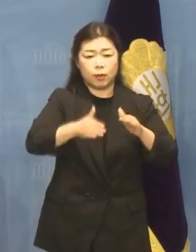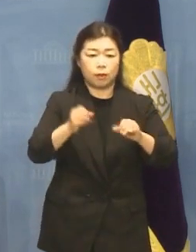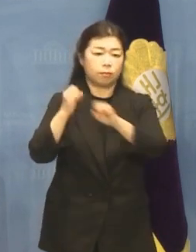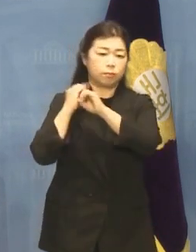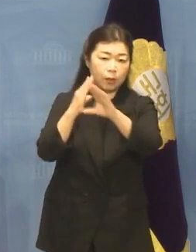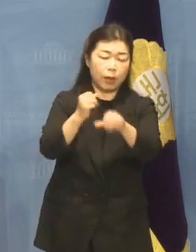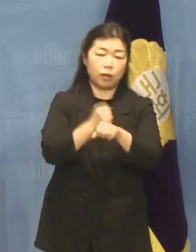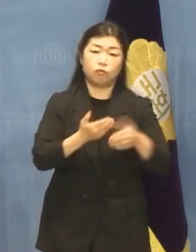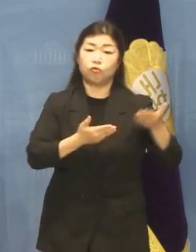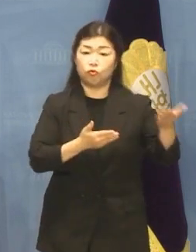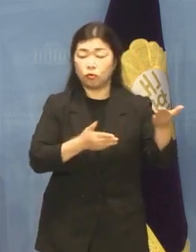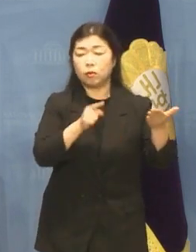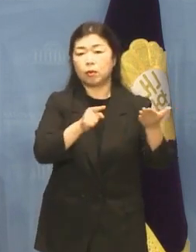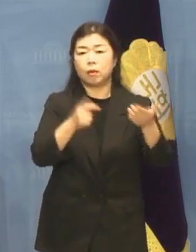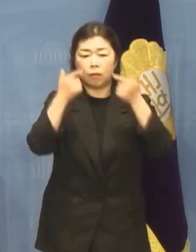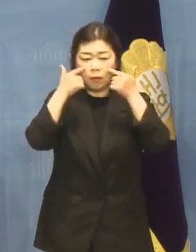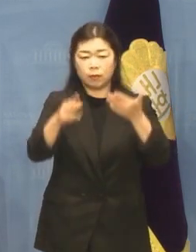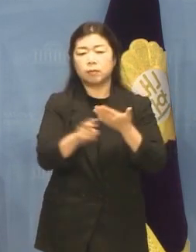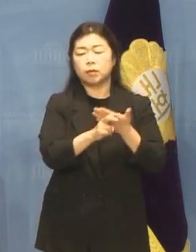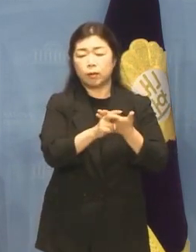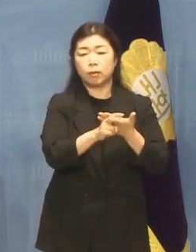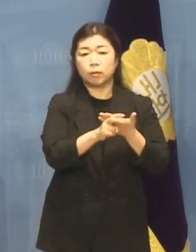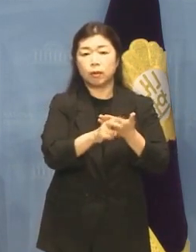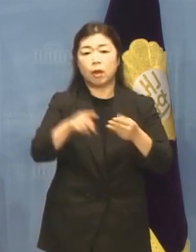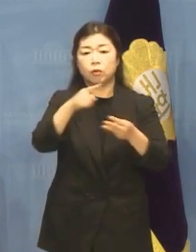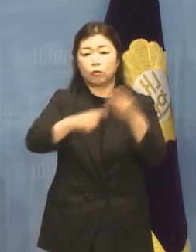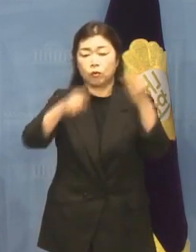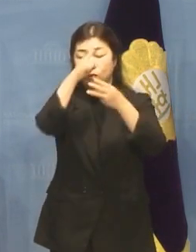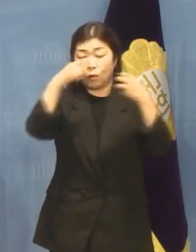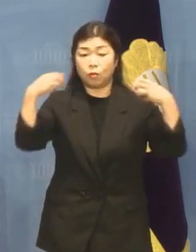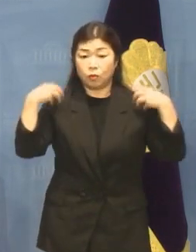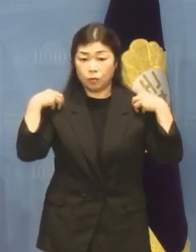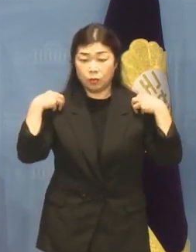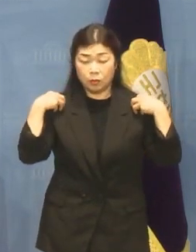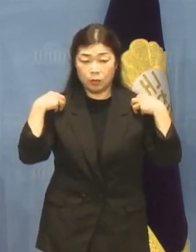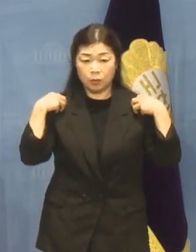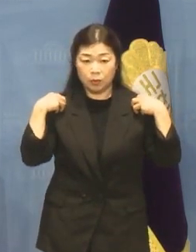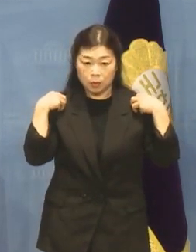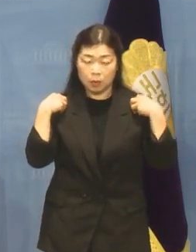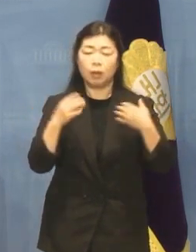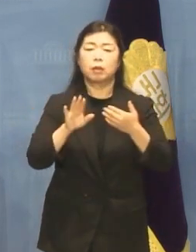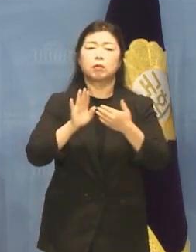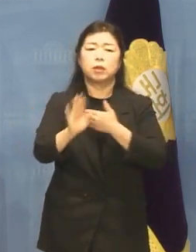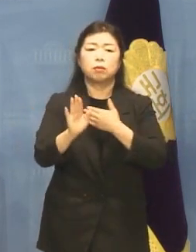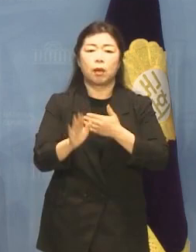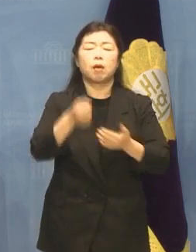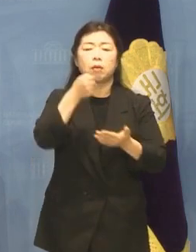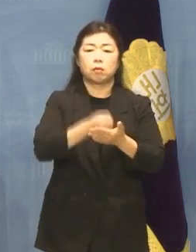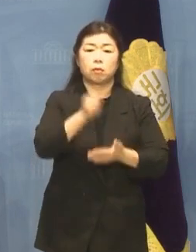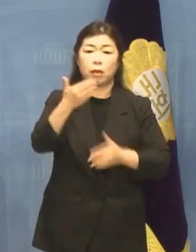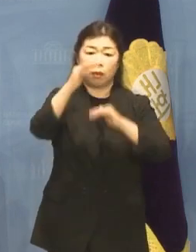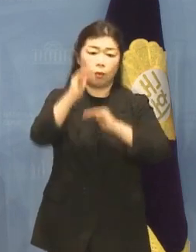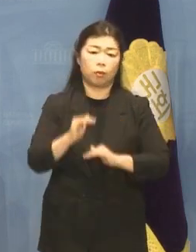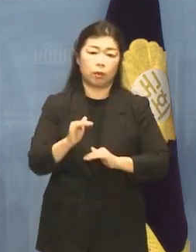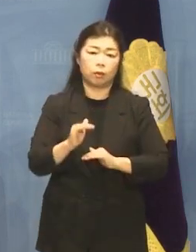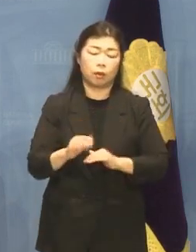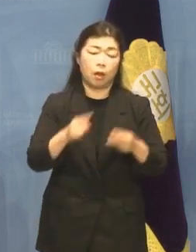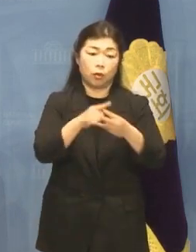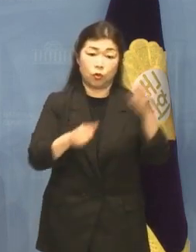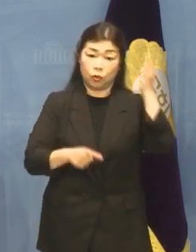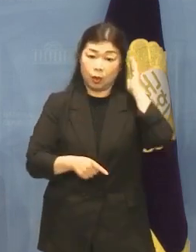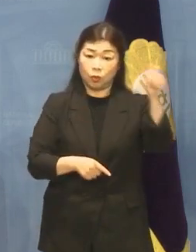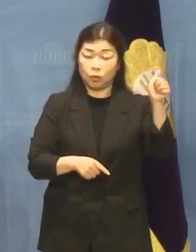행위를 자행한 것은 윤석열 정부가 들어선 이후 행해진 일로서 윤석열 대통령이 후보 시절에